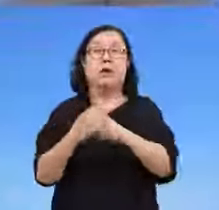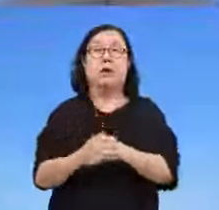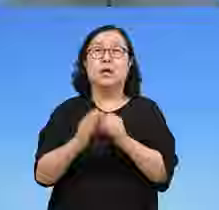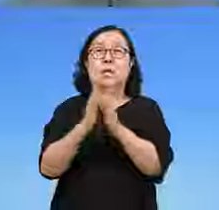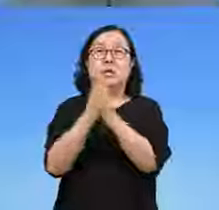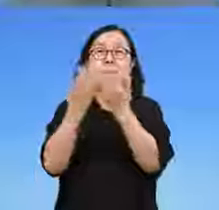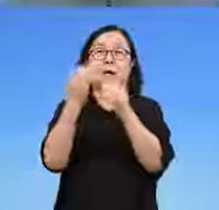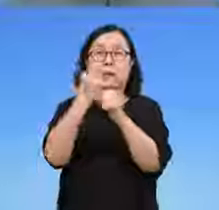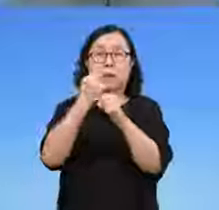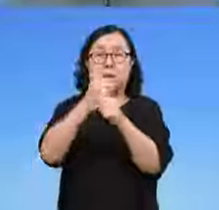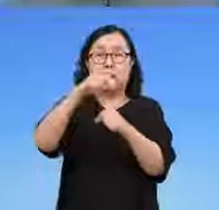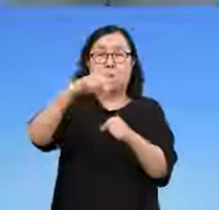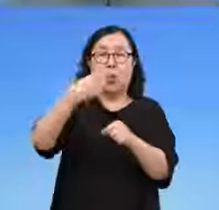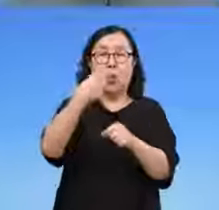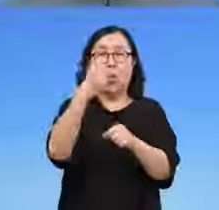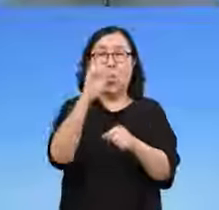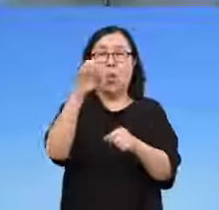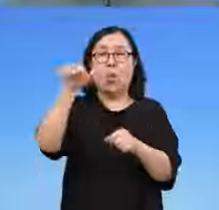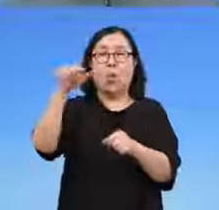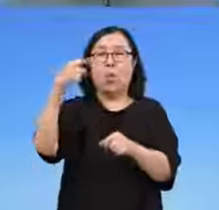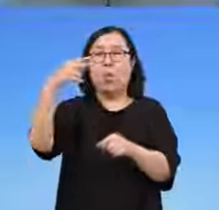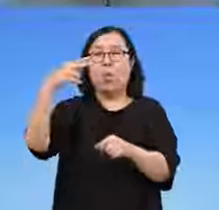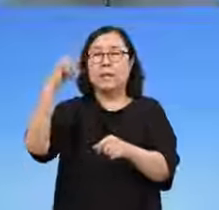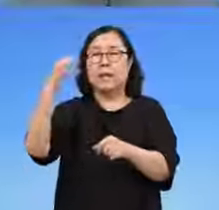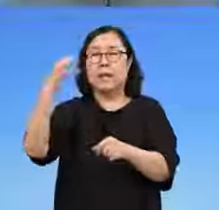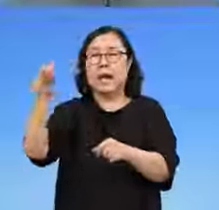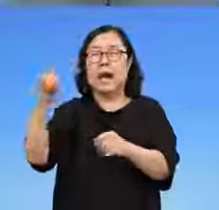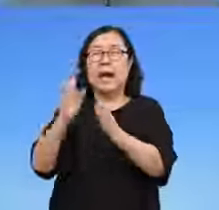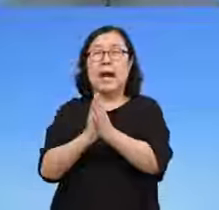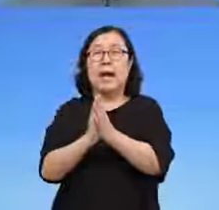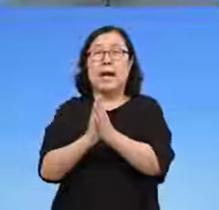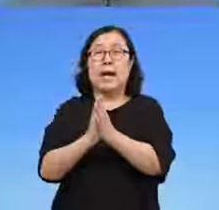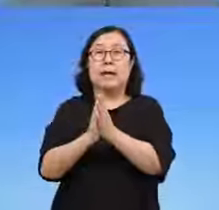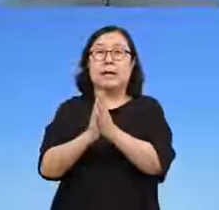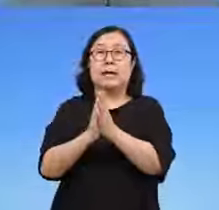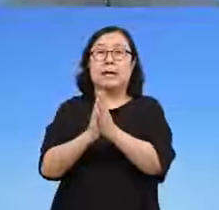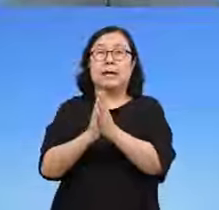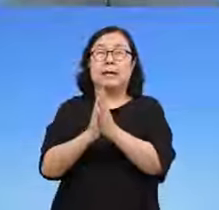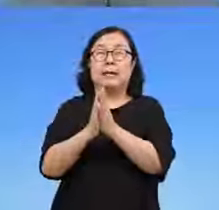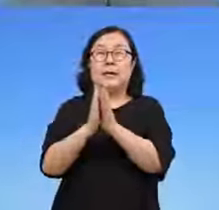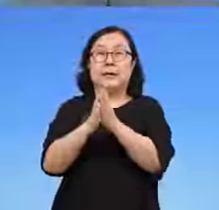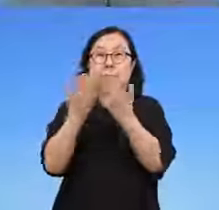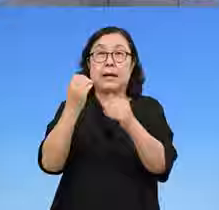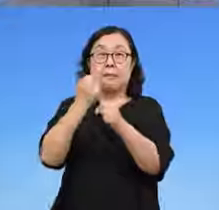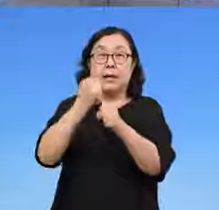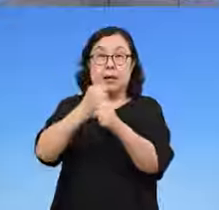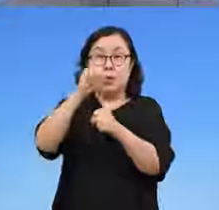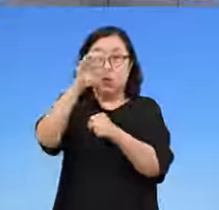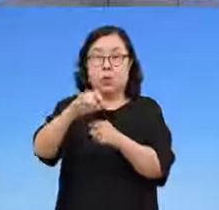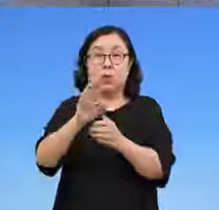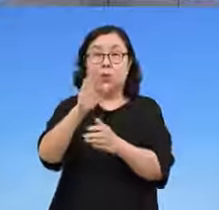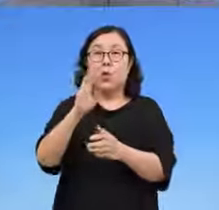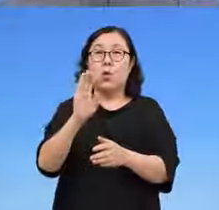이 책을 만든 콩고디아 출판사는요, 미국에서 보수 중에도 대표적으로